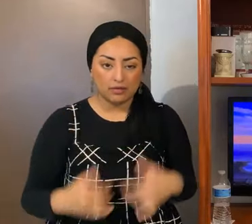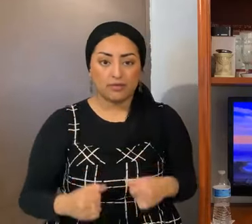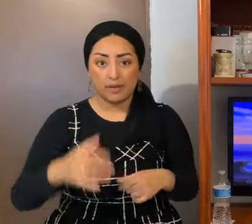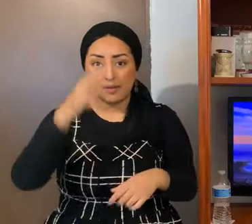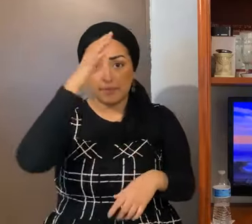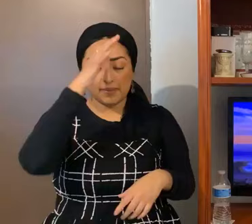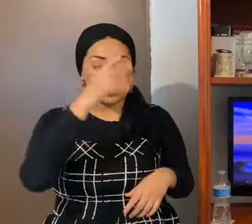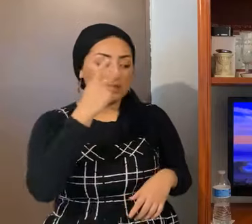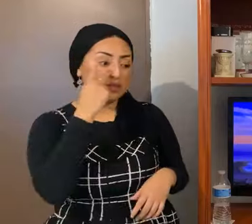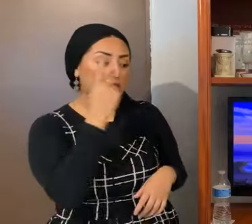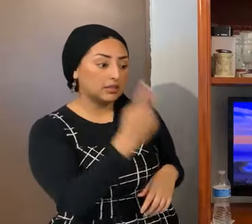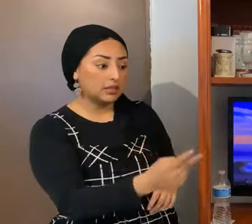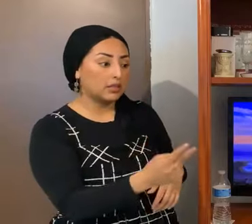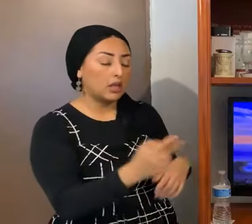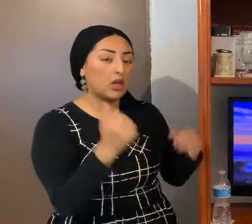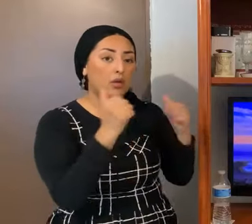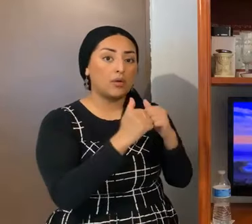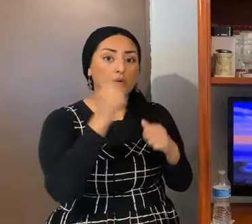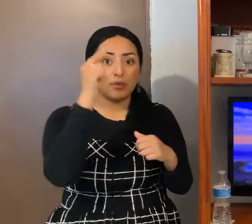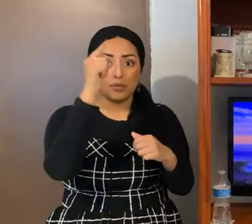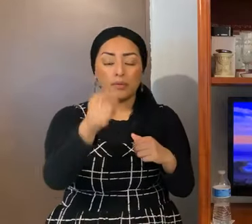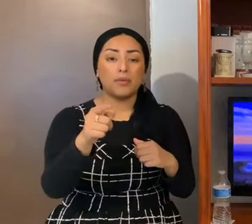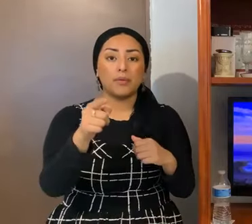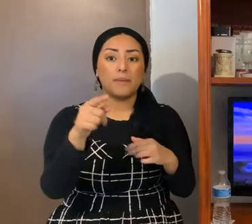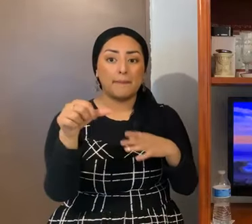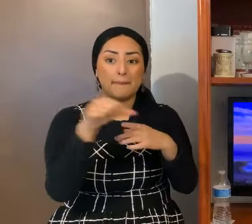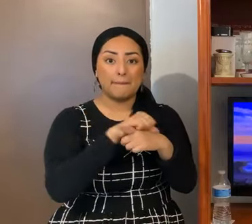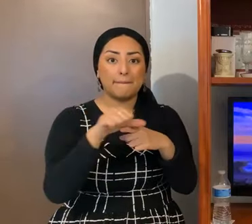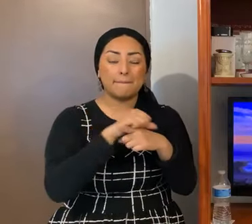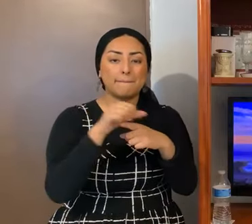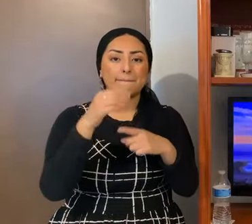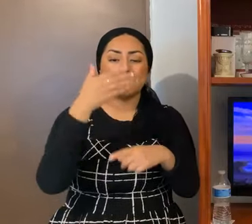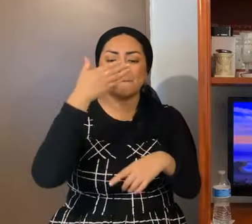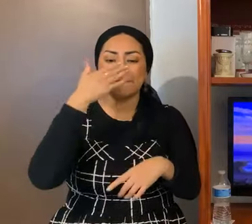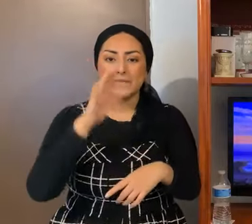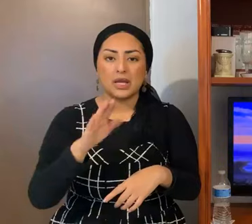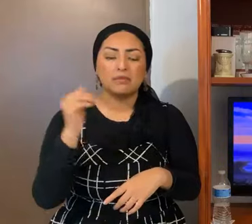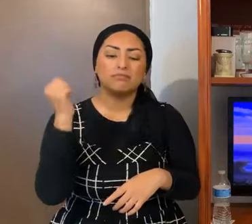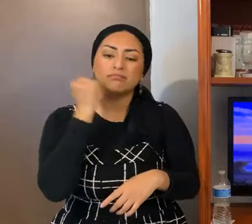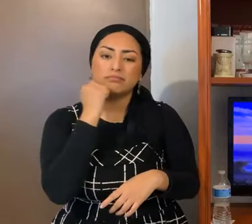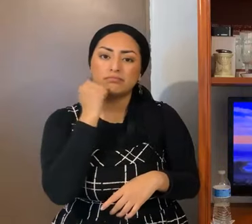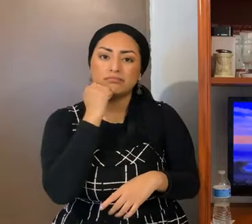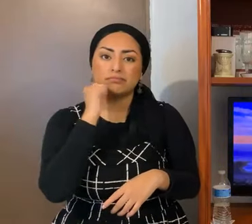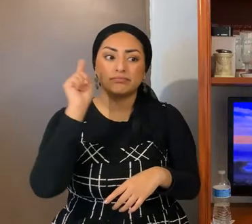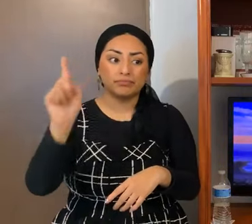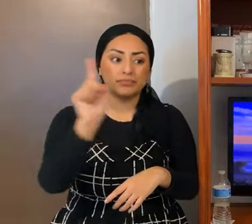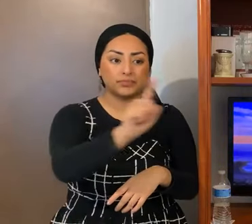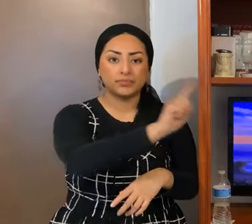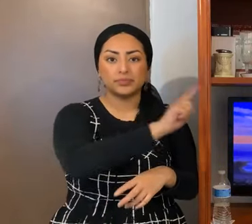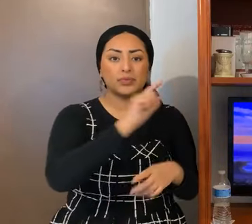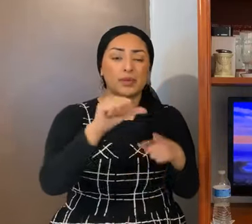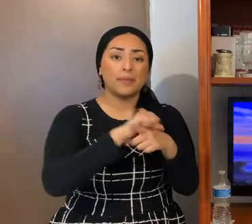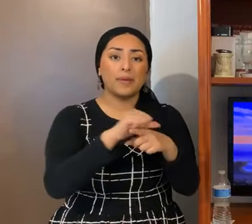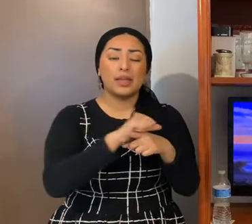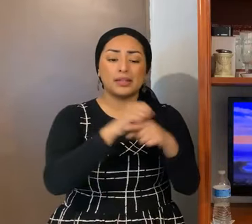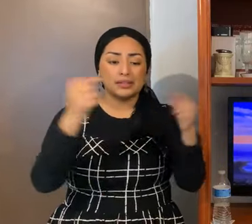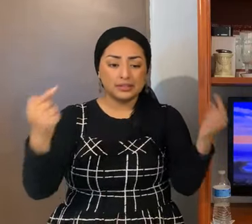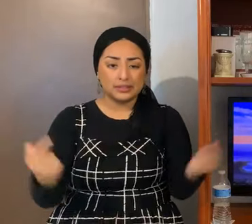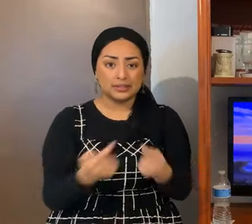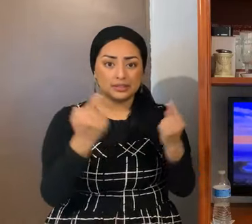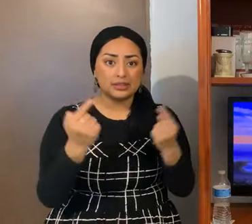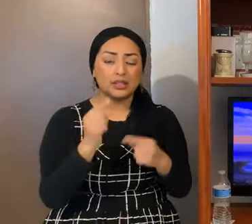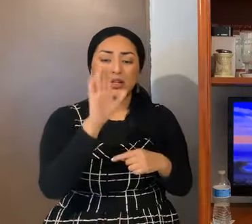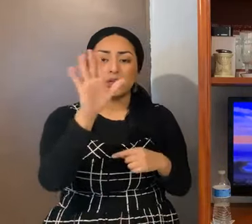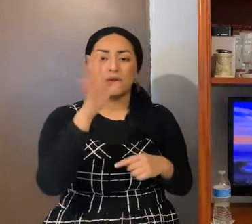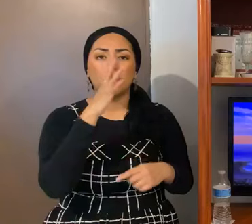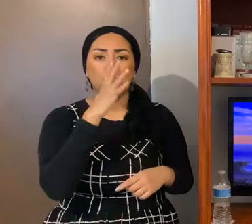Padre descubrieron en ti, y en ti hicieron violencia a la que estaba inmunda por su menstruo. Cada uno hizo abominación con la mujer de su prójimo, cada